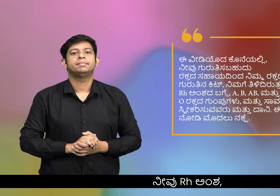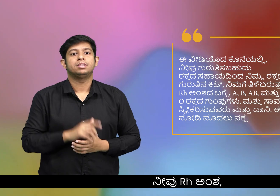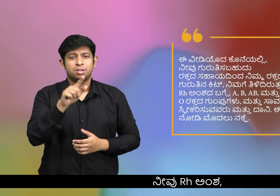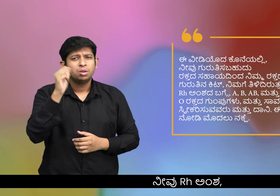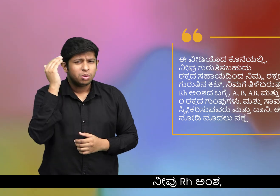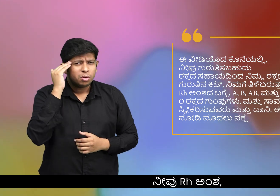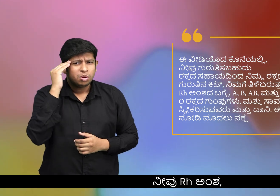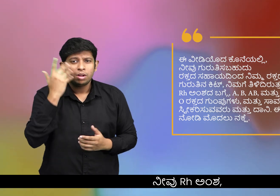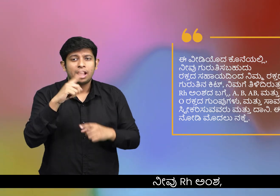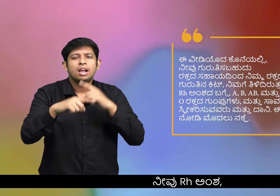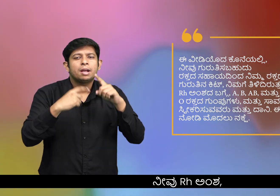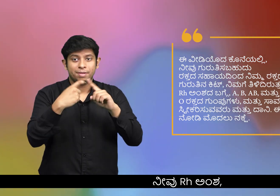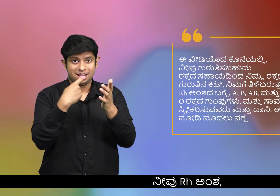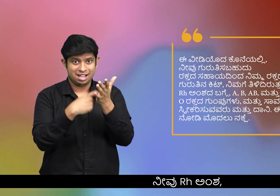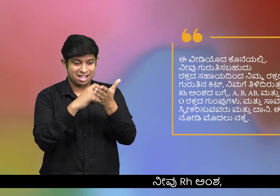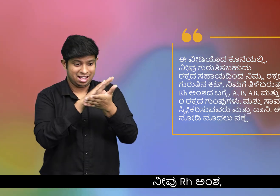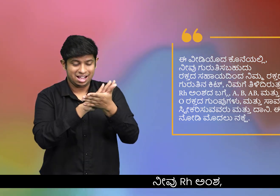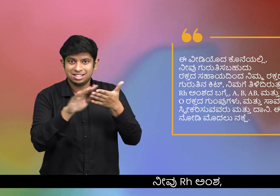ನೀವು RH ಅಂಶ,